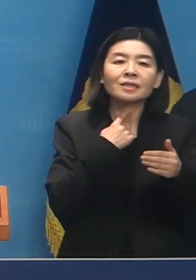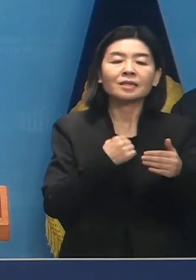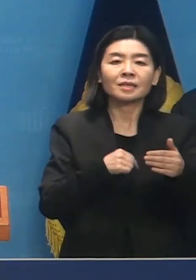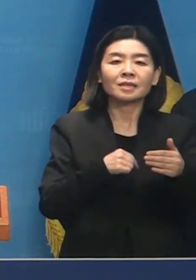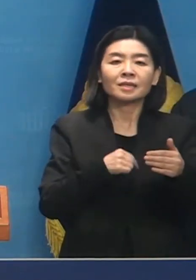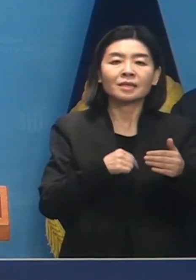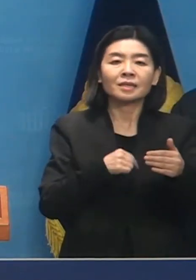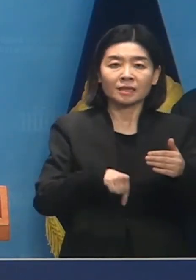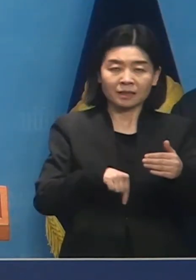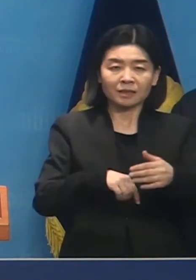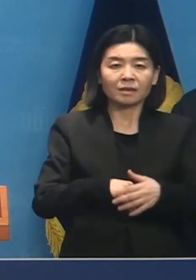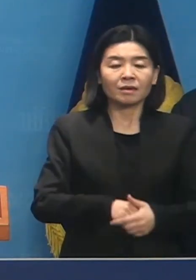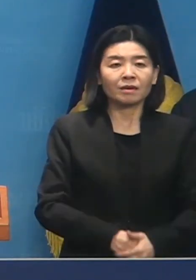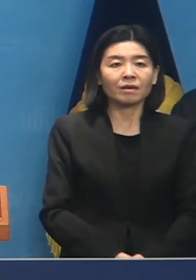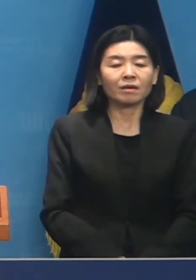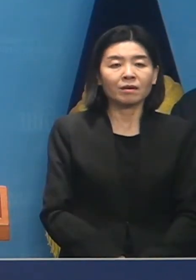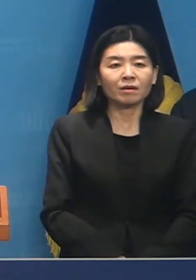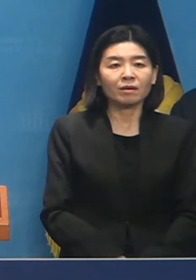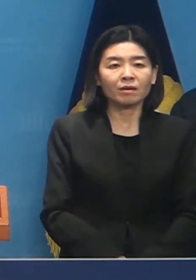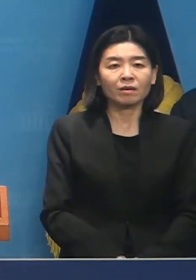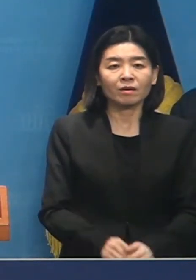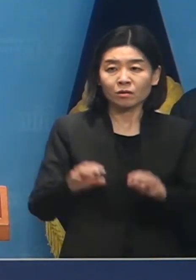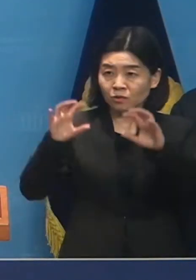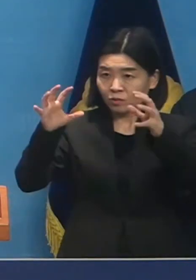그때 저희는 어떻게 해서든